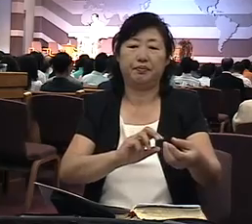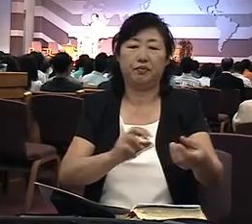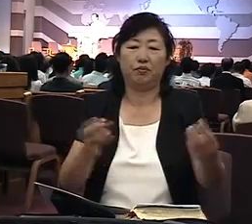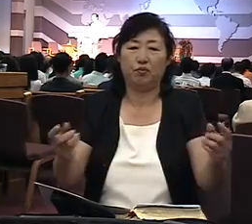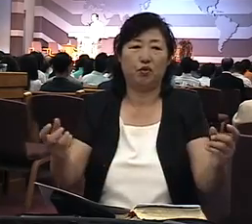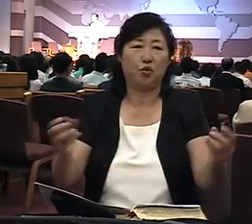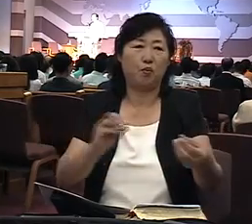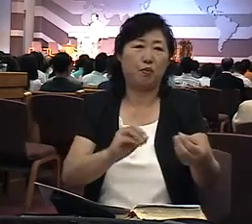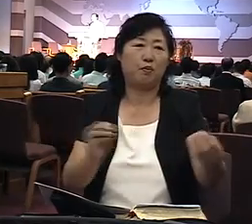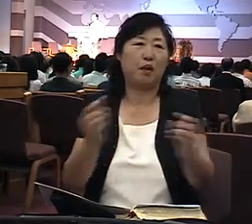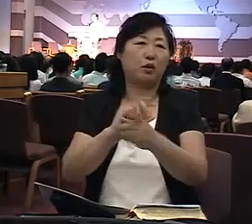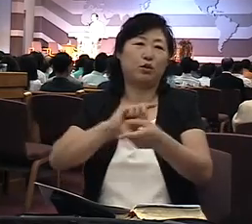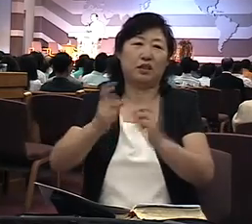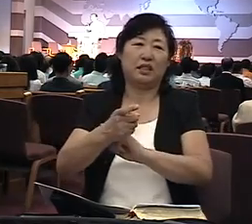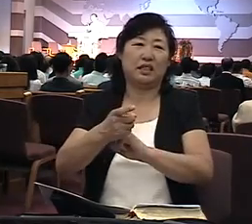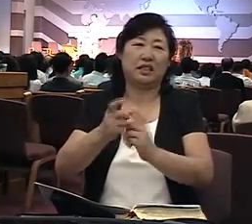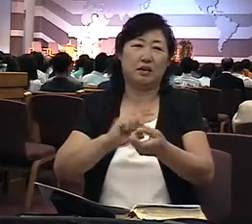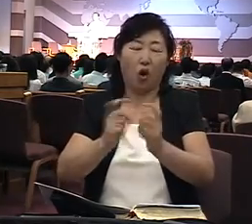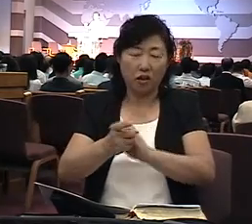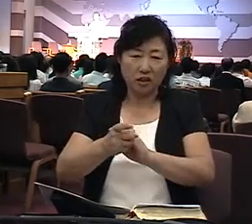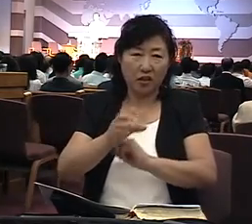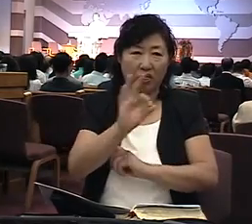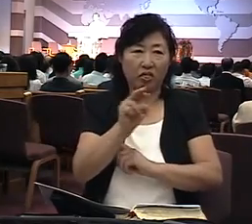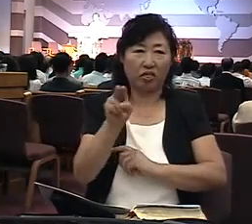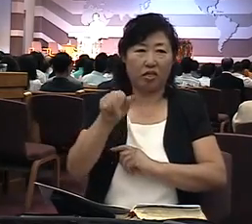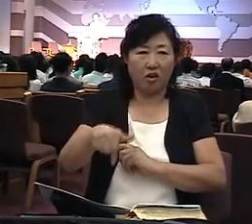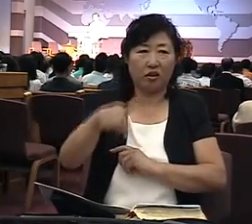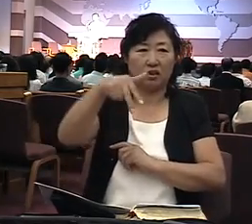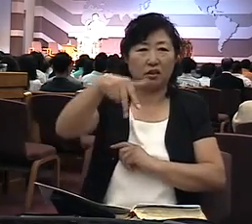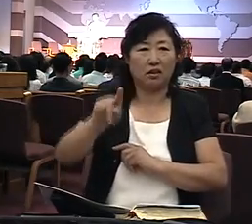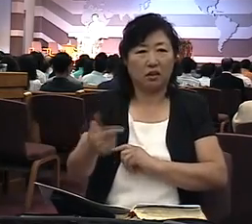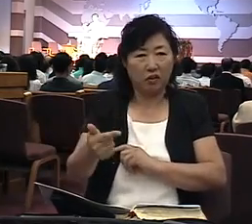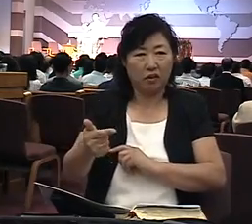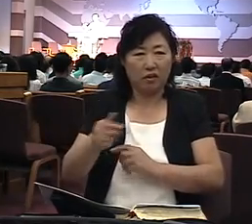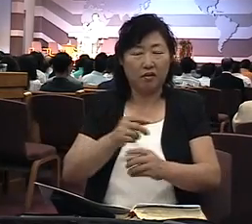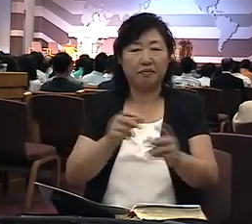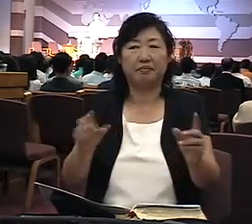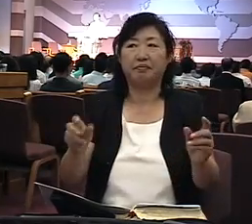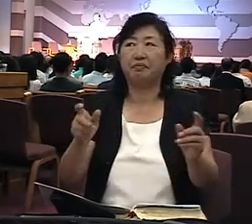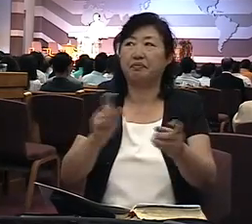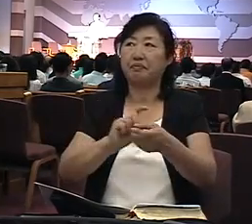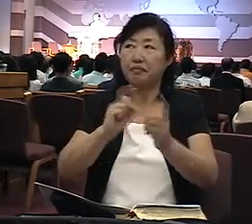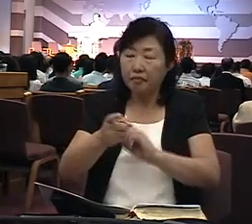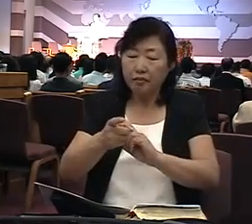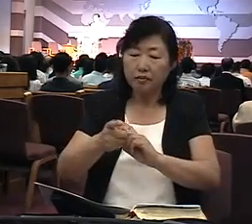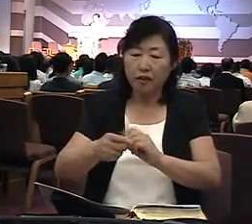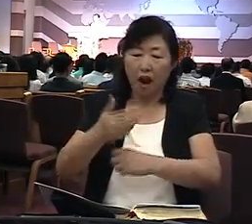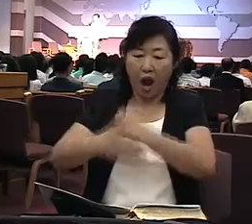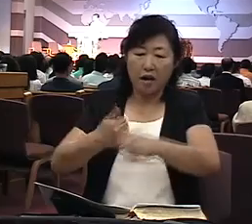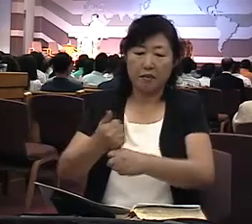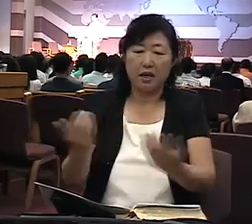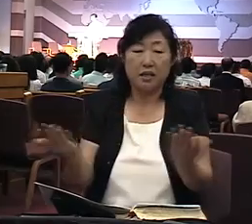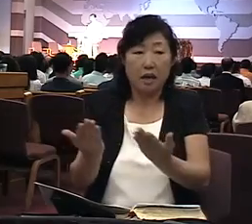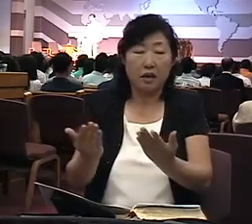서서 하나님을 대변하는, 그리고 담대하게 하나님의 사역을 선포하는 목소리가